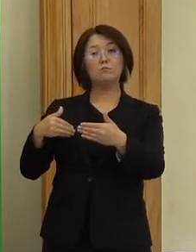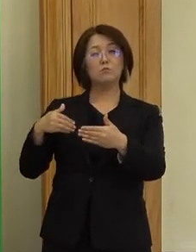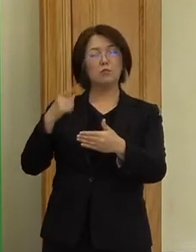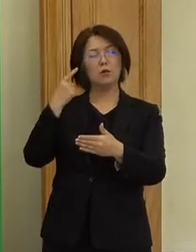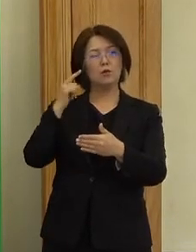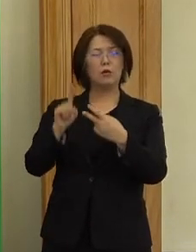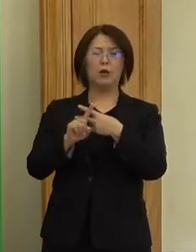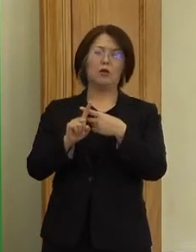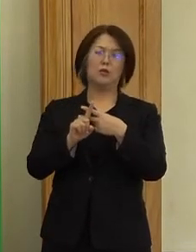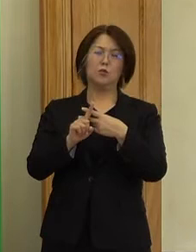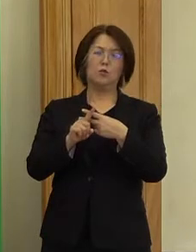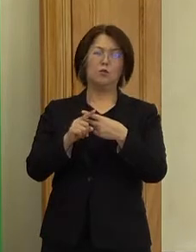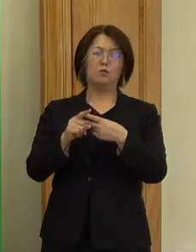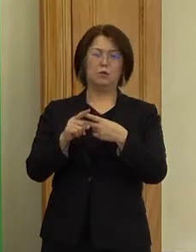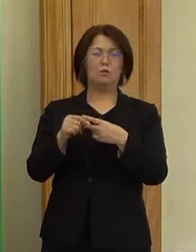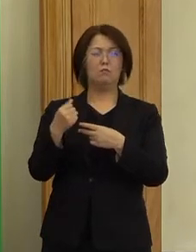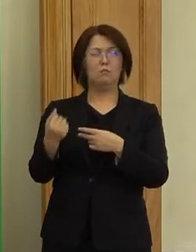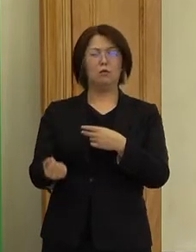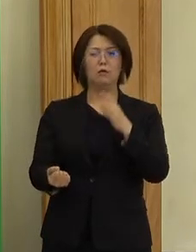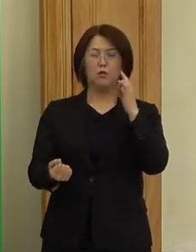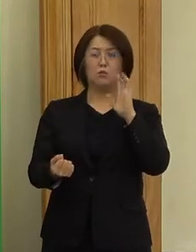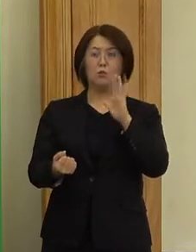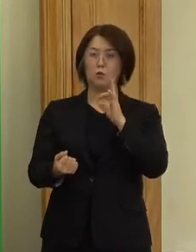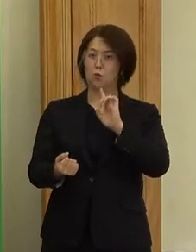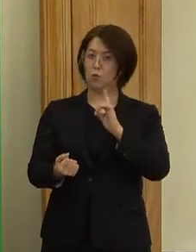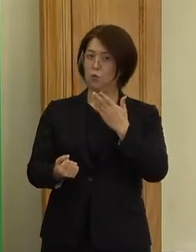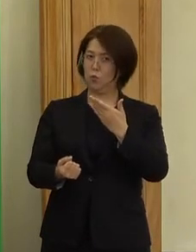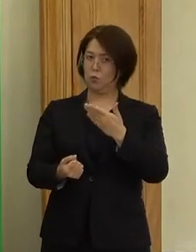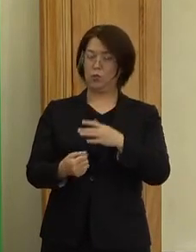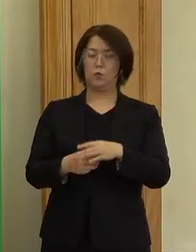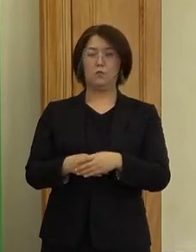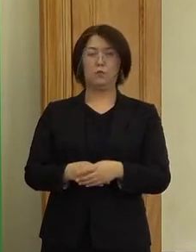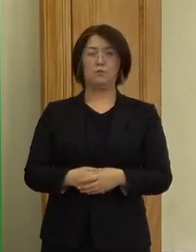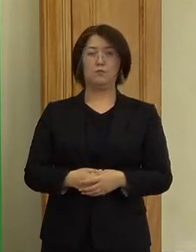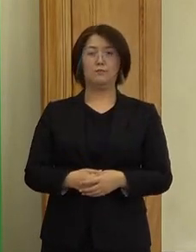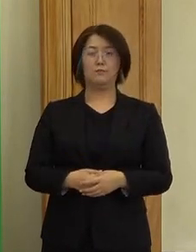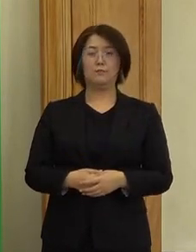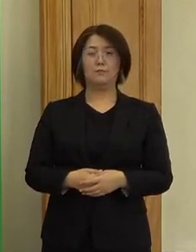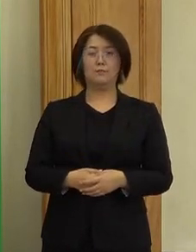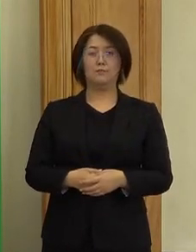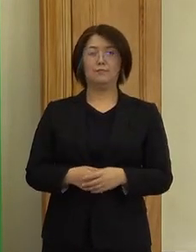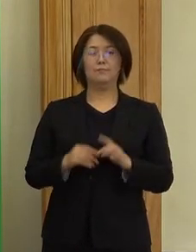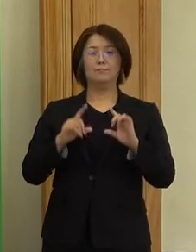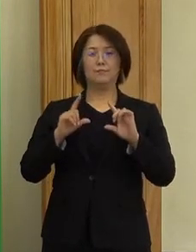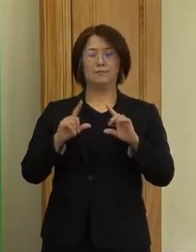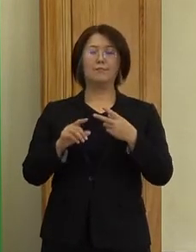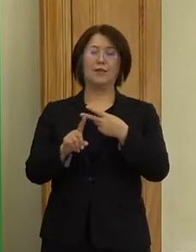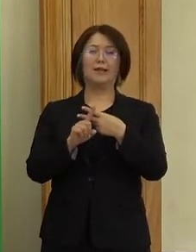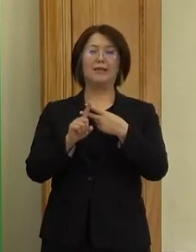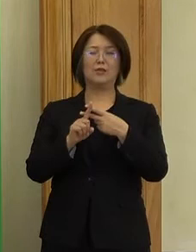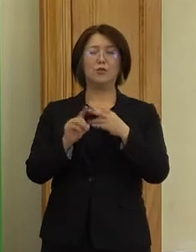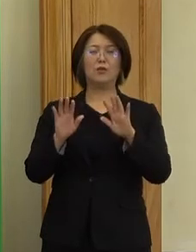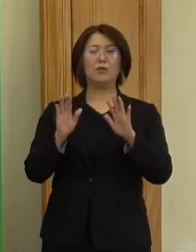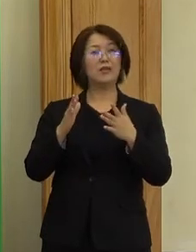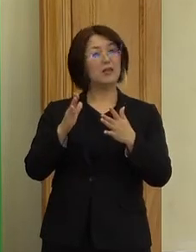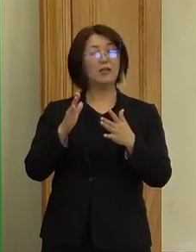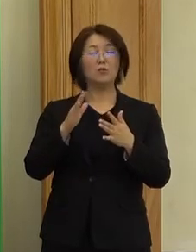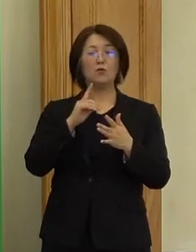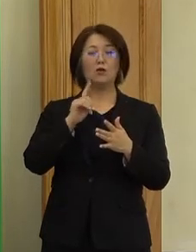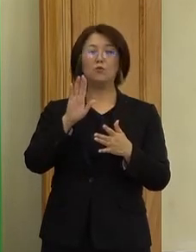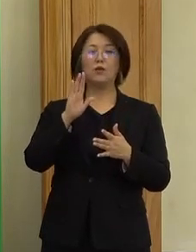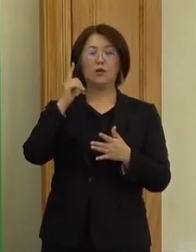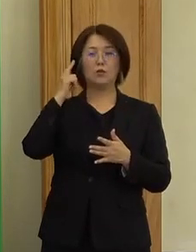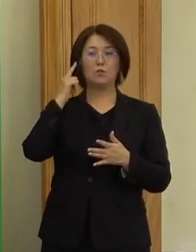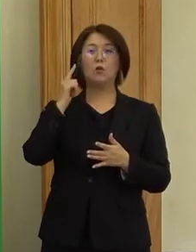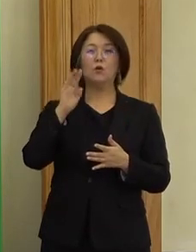れども、そのあたりについてはいかがですか。 はい、 機能してないとは思っておりませんが、まあ、これや